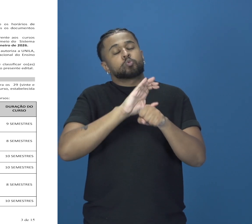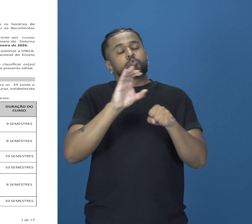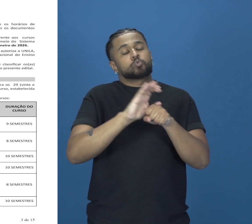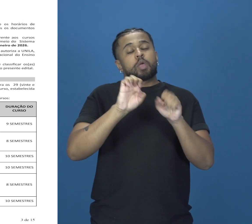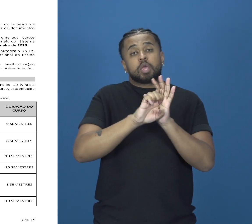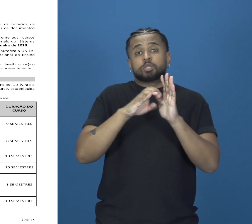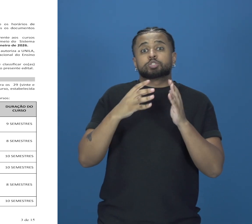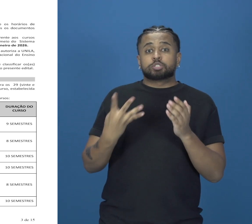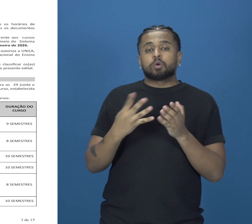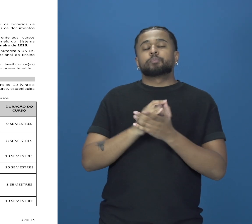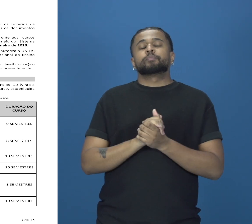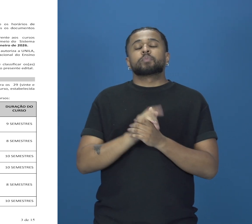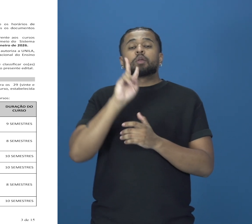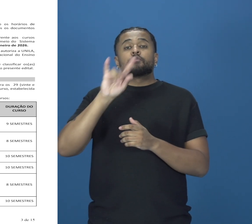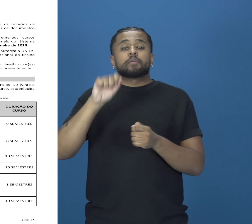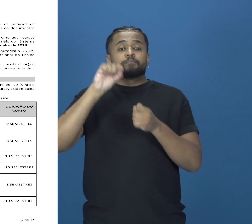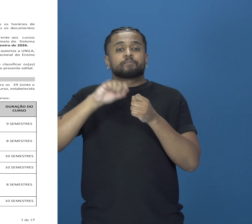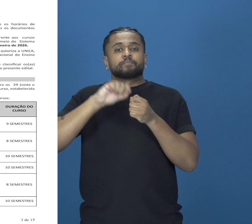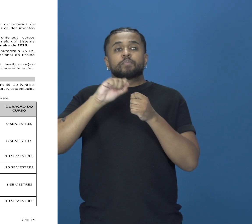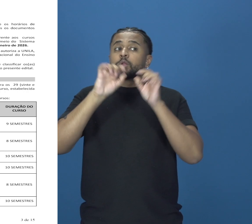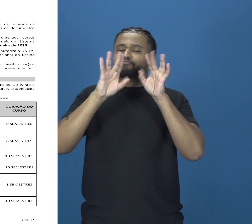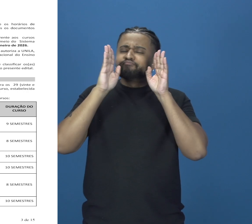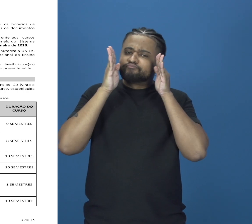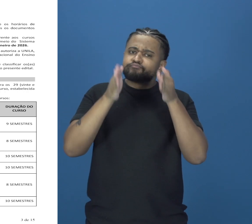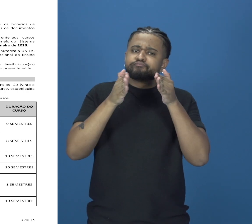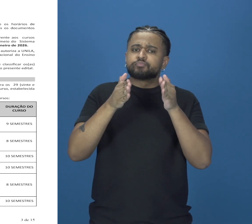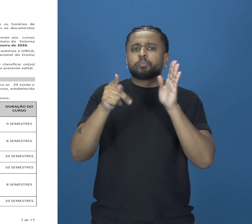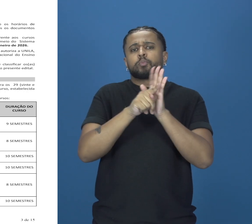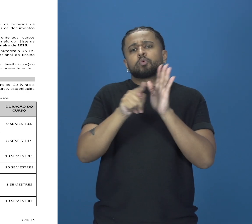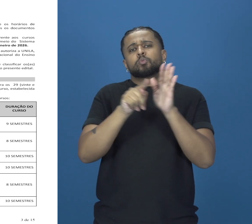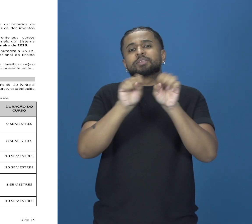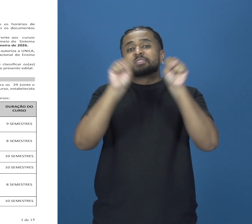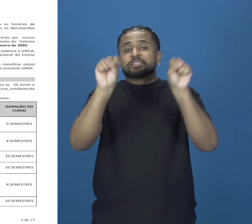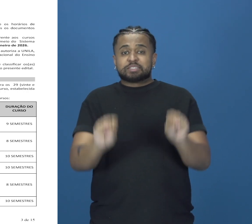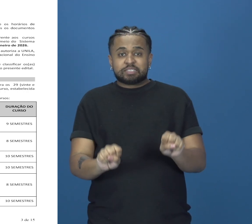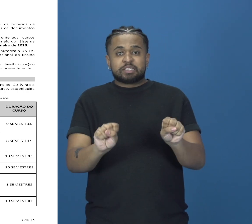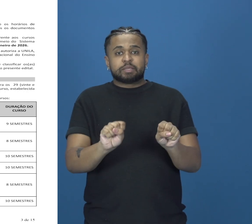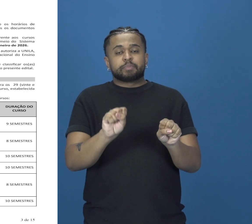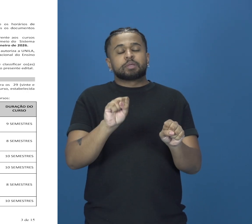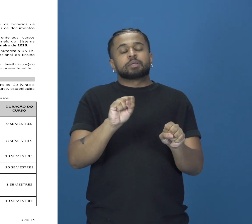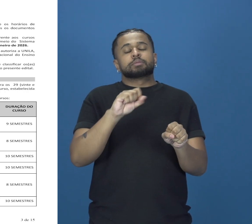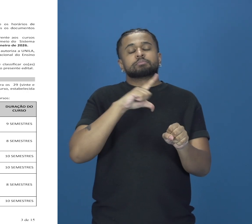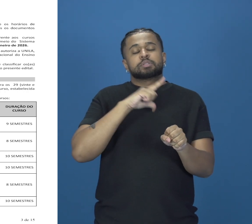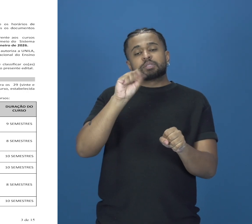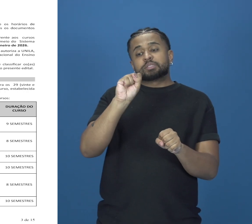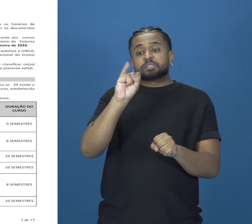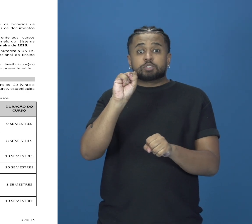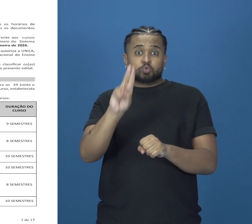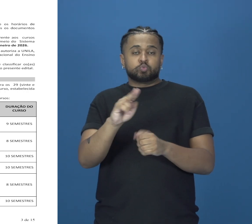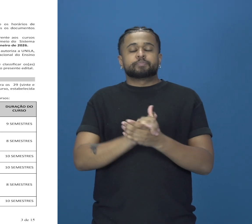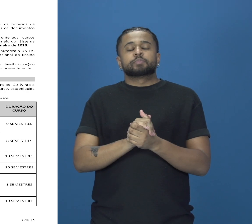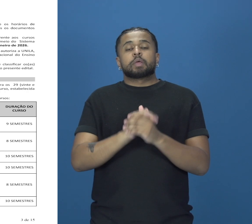no presente edital, será realizada exclusivamente por meio do Sistema Integrado de Seleção Unificada,